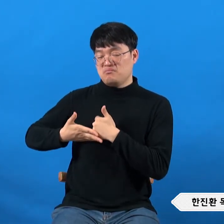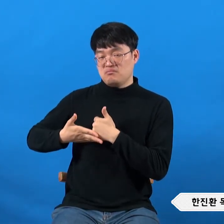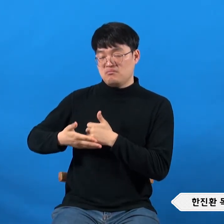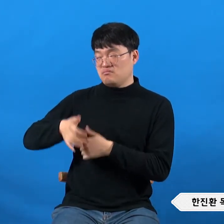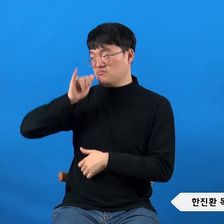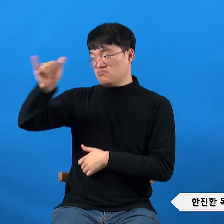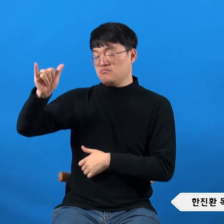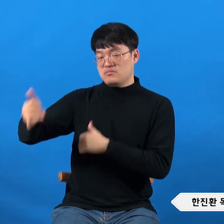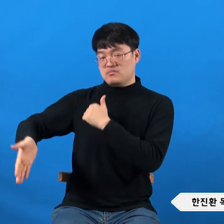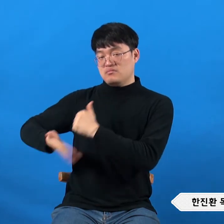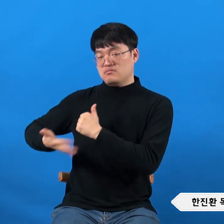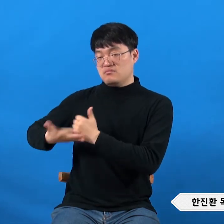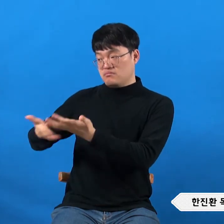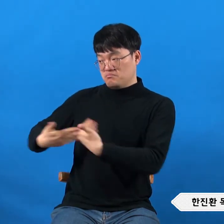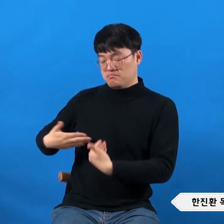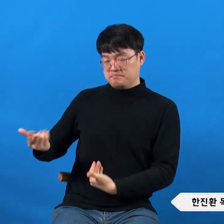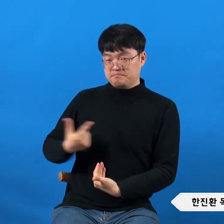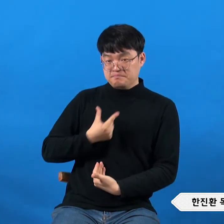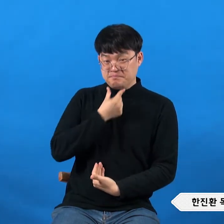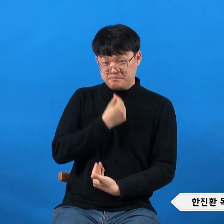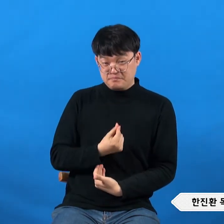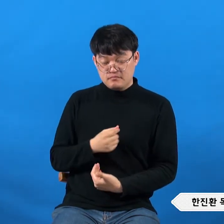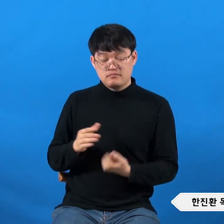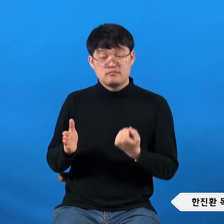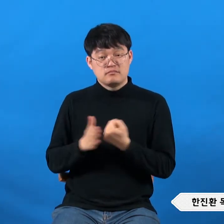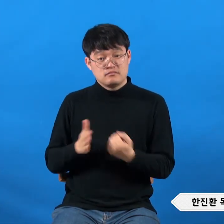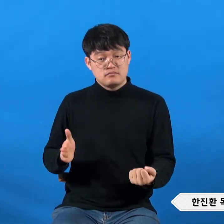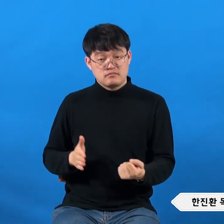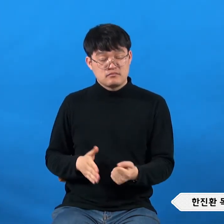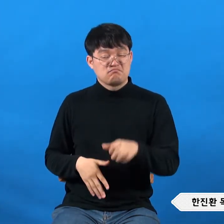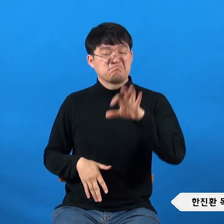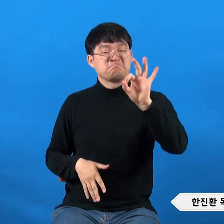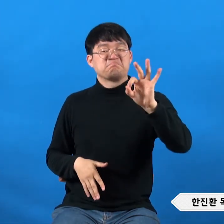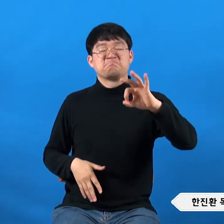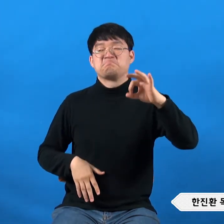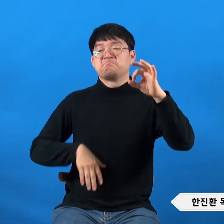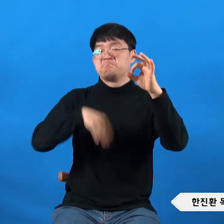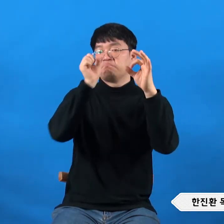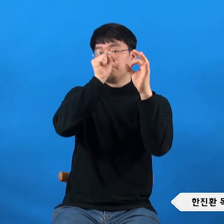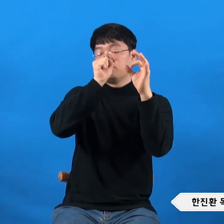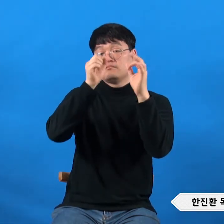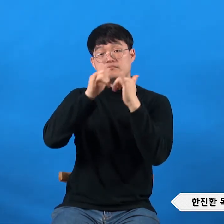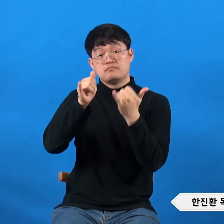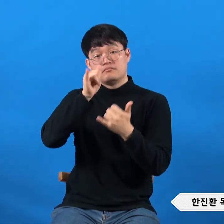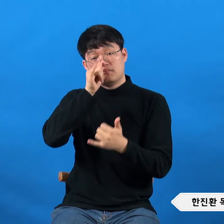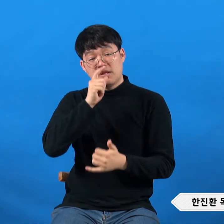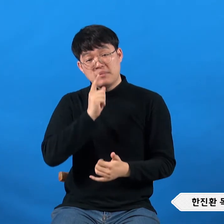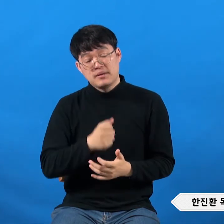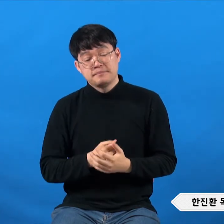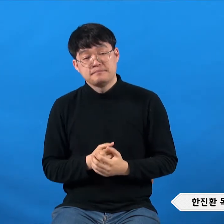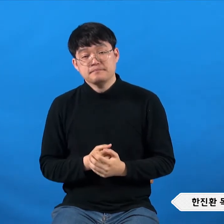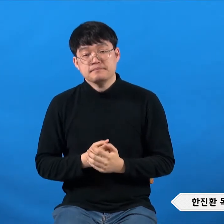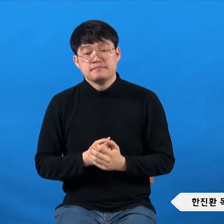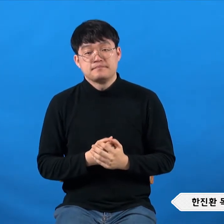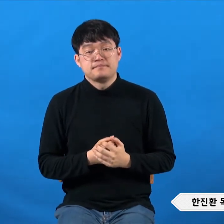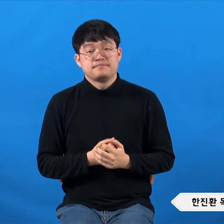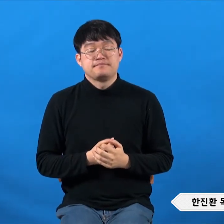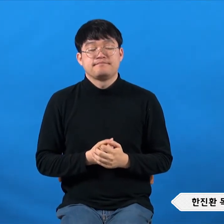분이다 존경하겠죠. 그걸 얻고 싶어서, 명예를 얻고 싶어서 돈을 좋아하는 사람도 있습니다.